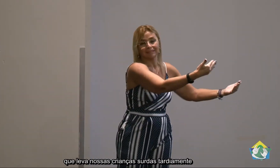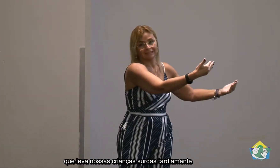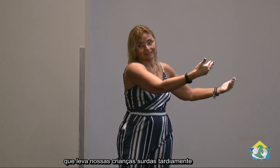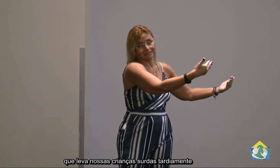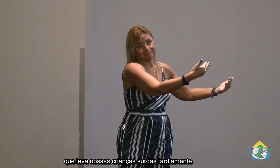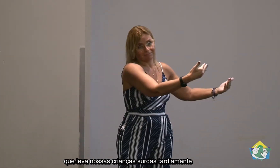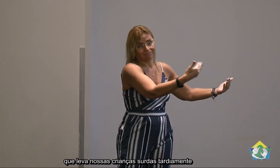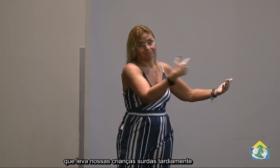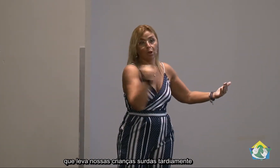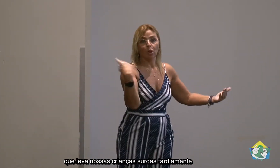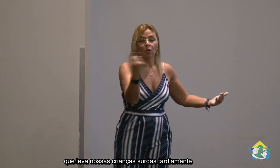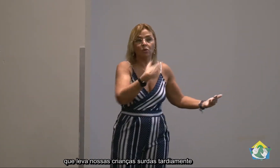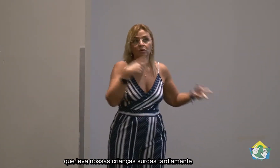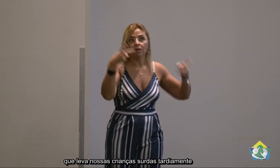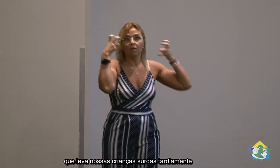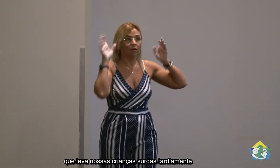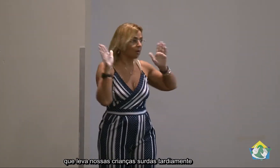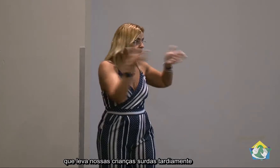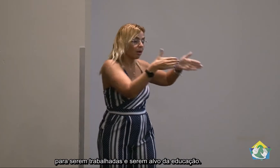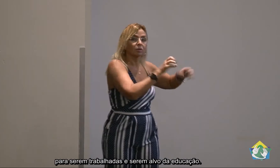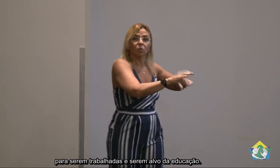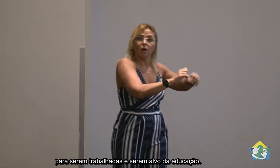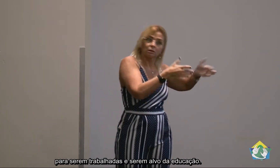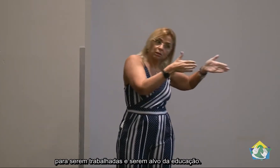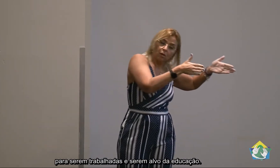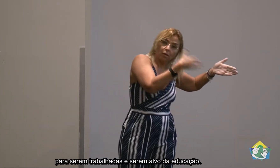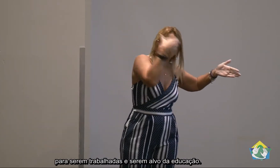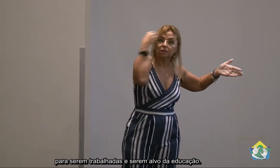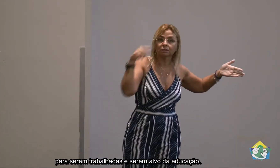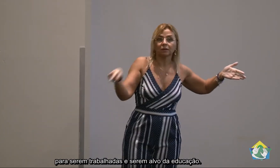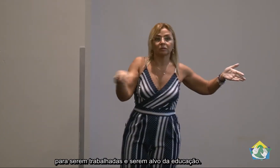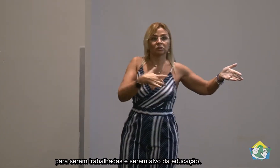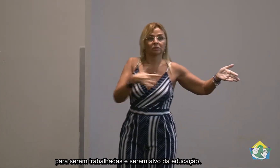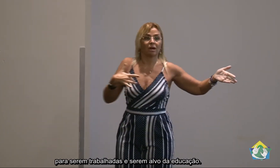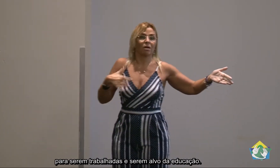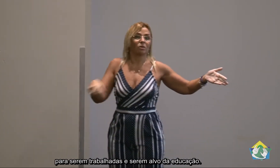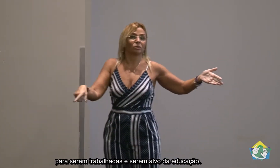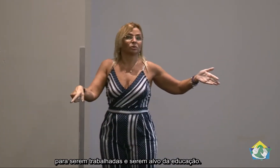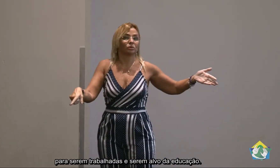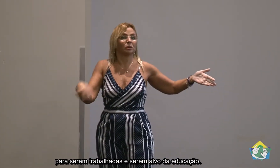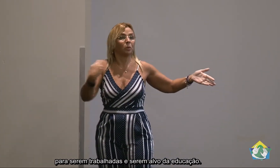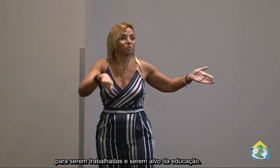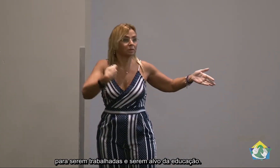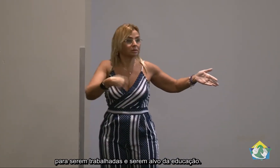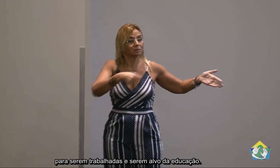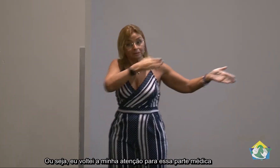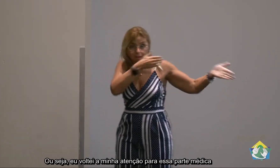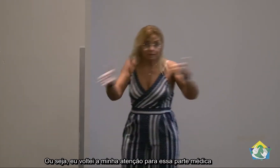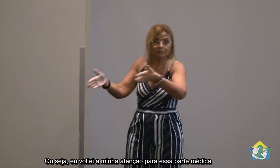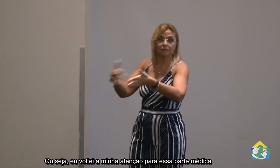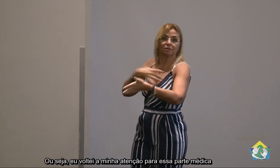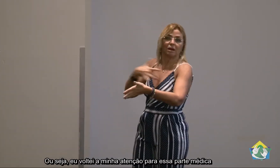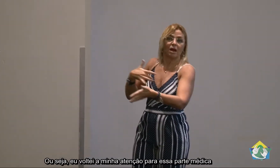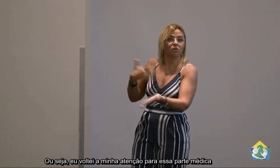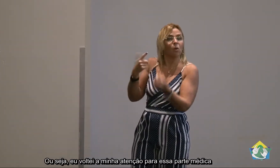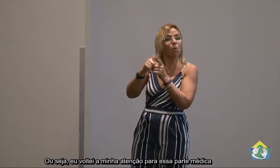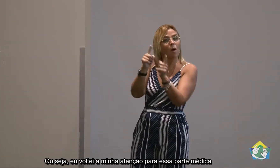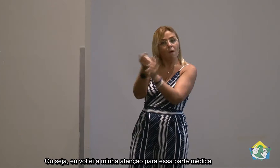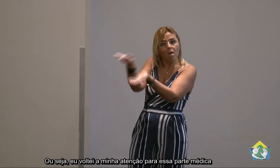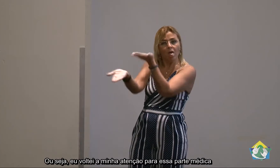nossas crianças surdas tardiamente para serem trabalhadas e serem alvo da educação. Ou seja, eu